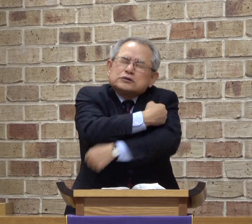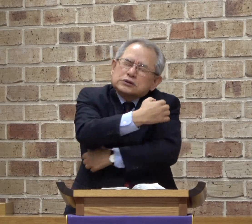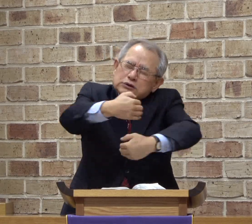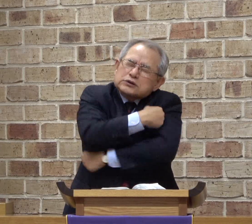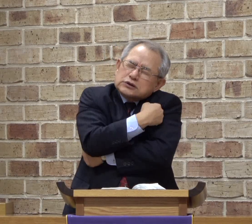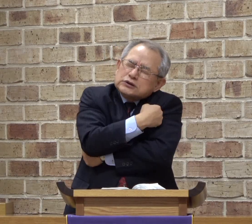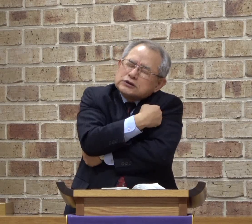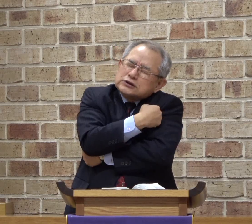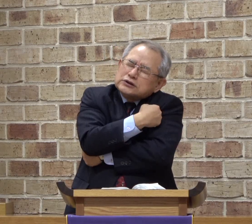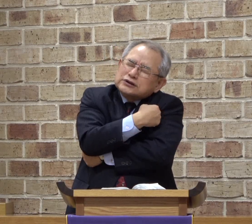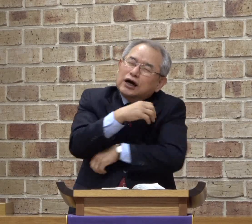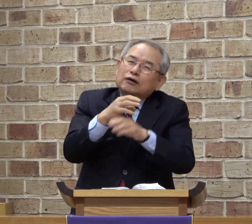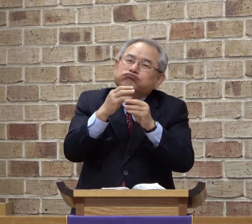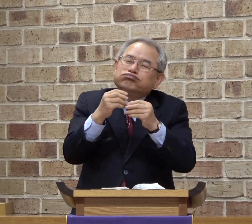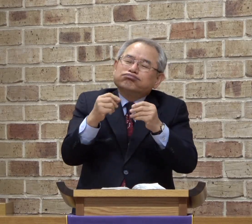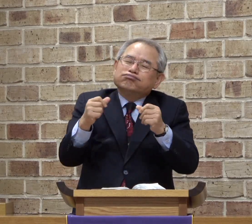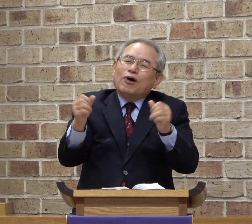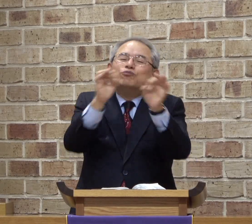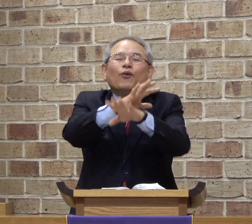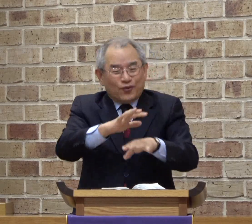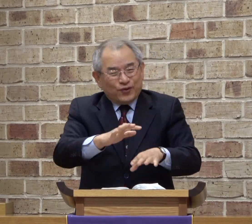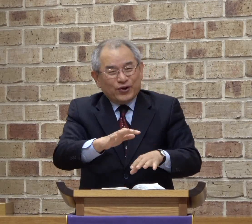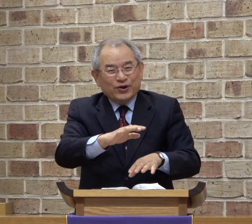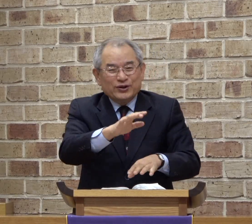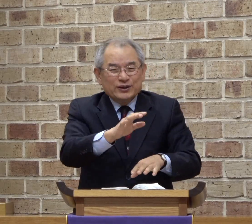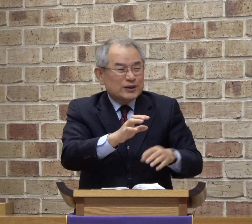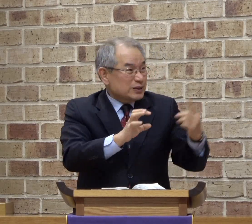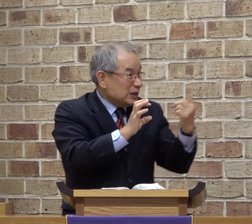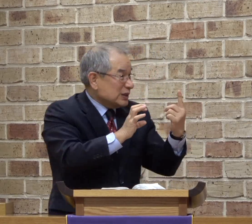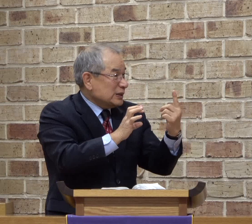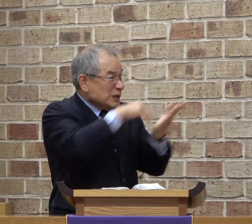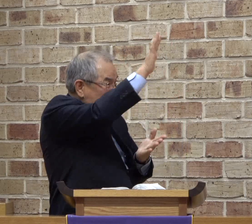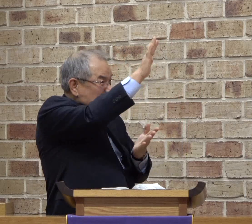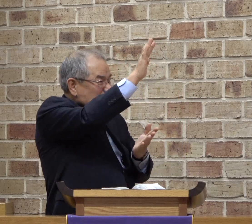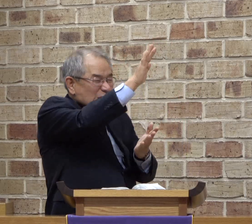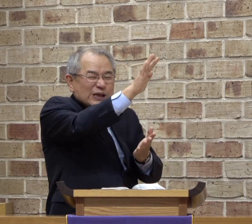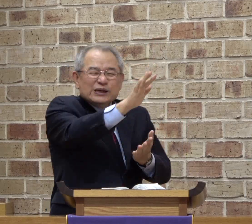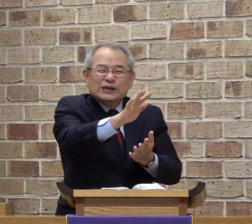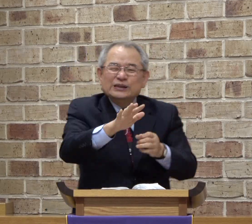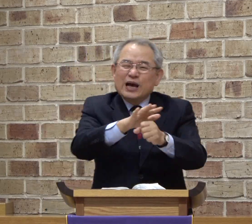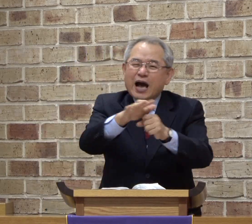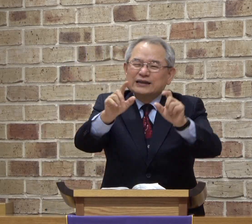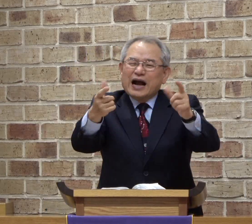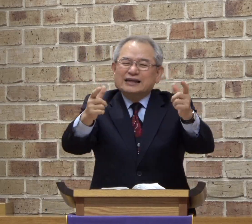그 은혜를 고백하고 사는 사람은 분명 하나님의 사랑을 느끼고 깨달은 사람입니다.